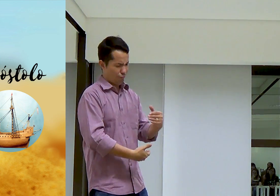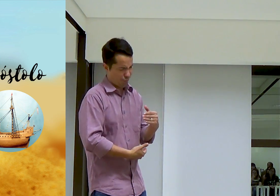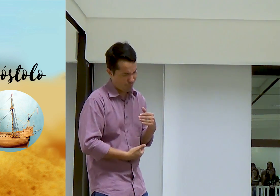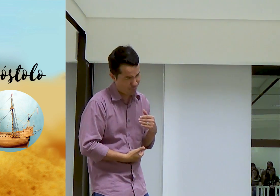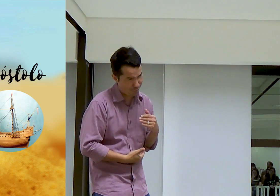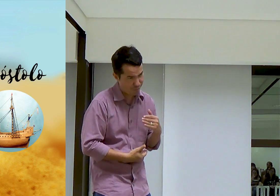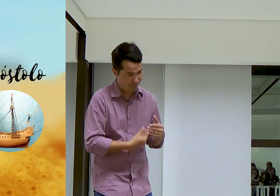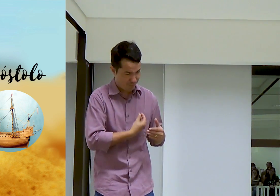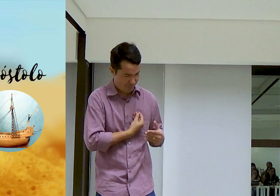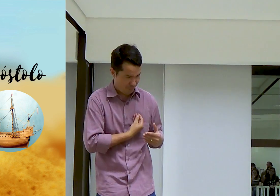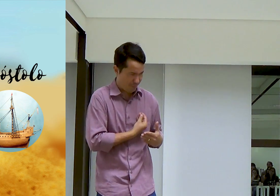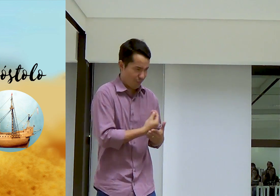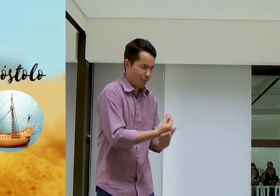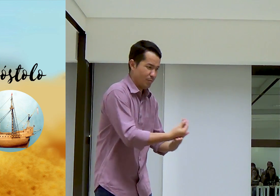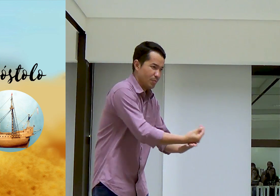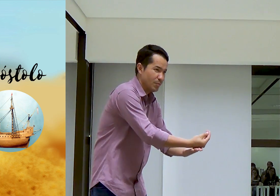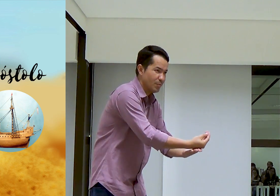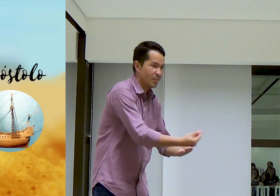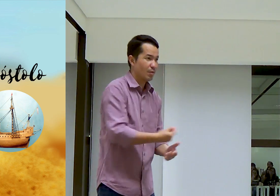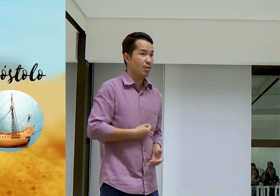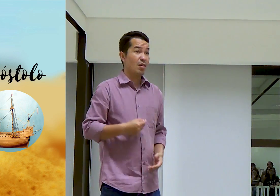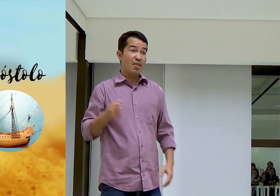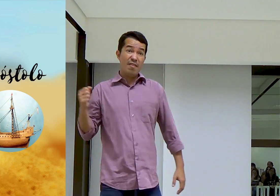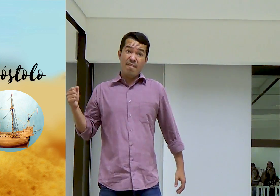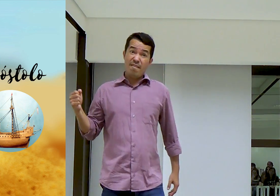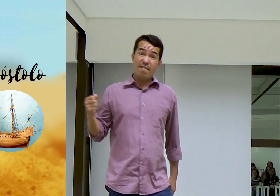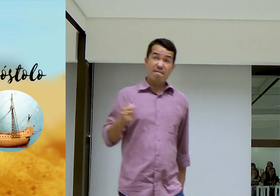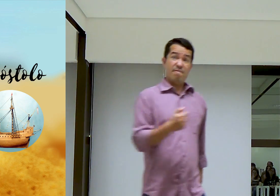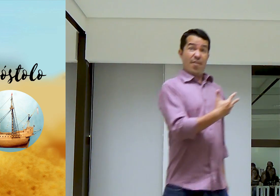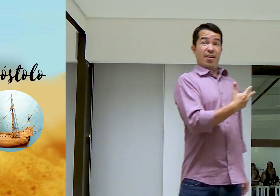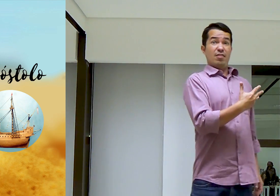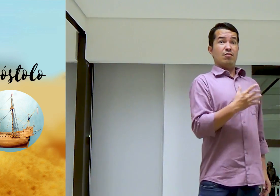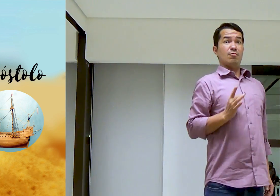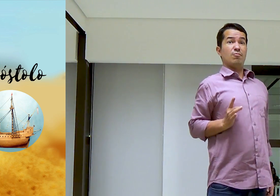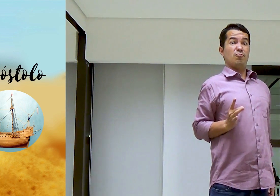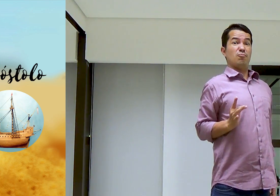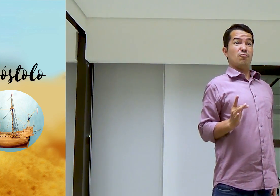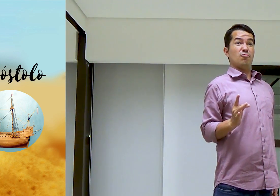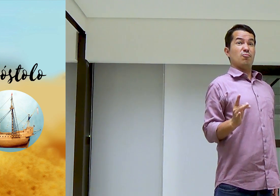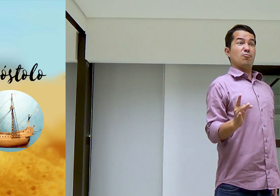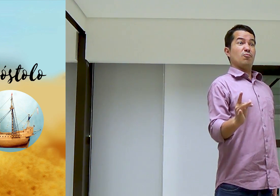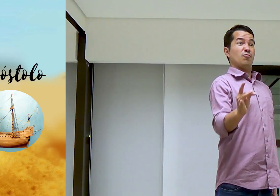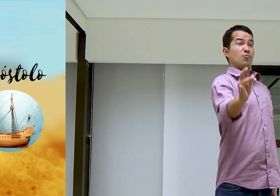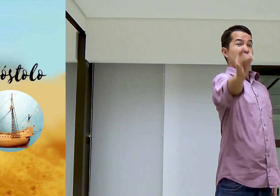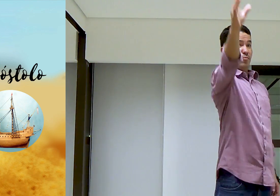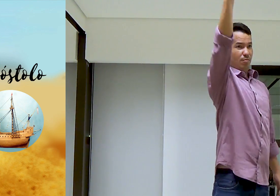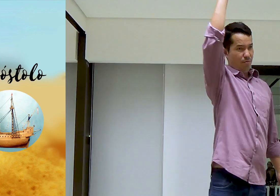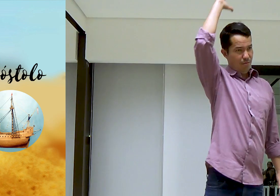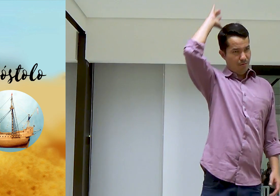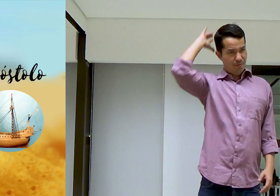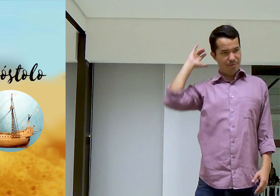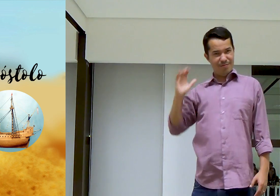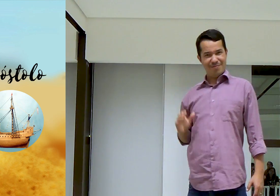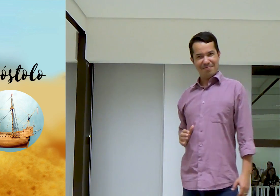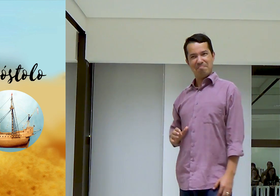meu apóstolo. E o Senhor receberá a sua vida e lhe dará o quê? A vida eterna.